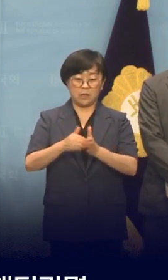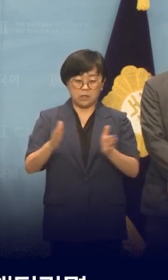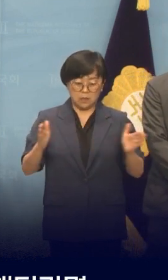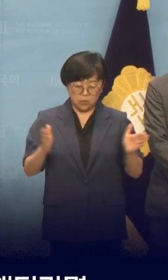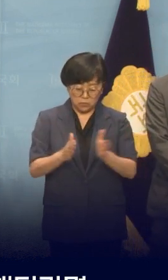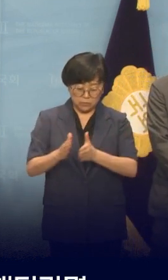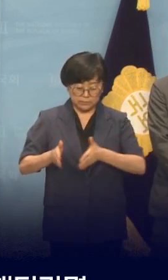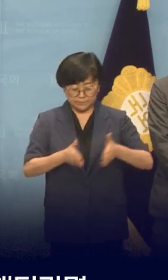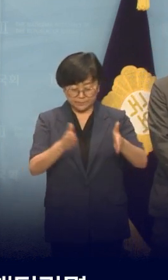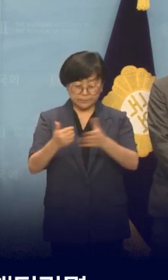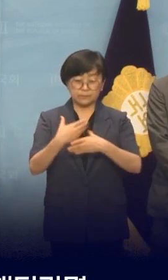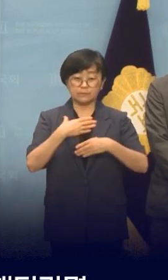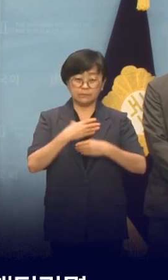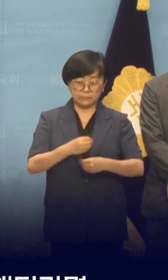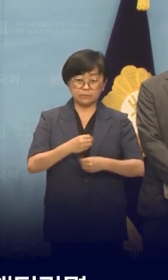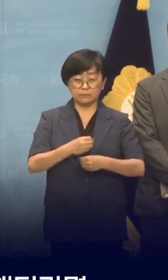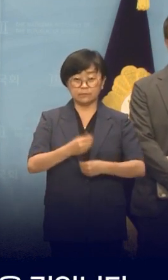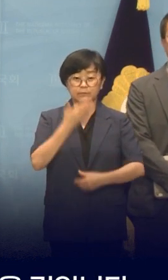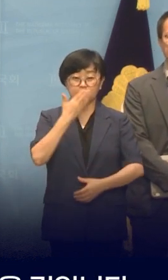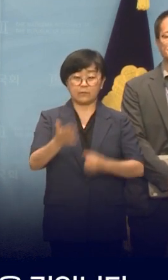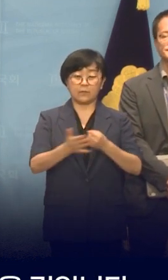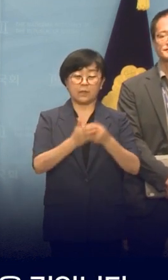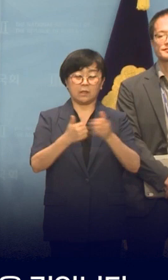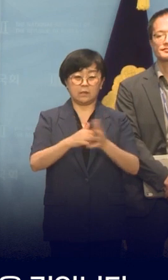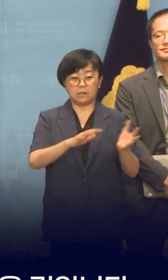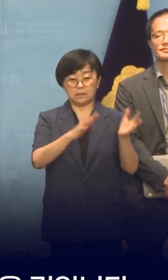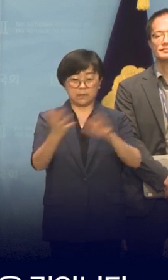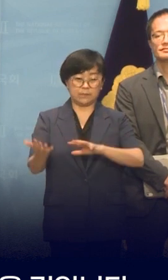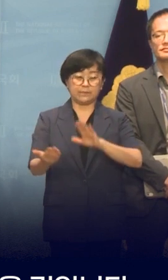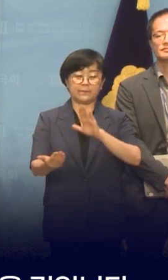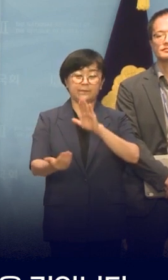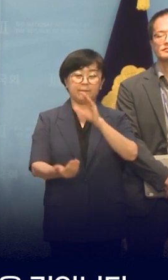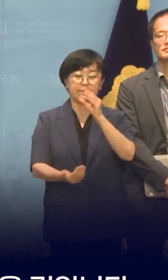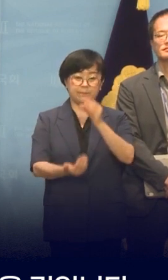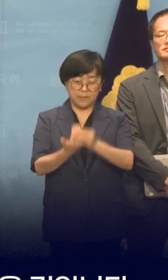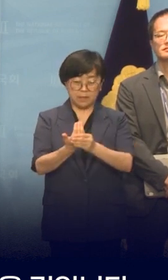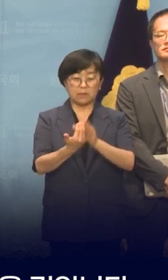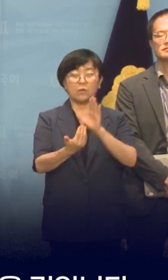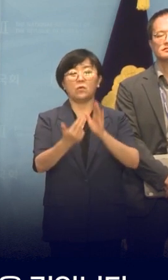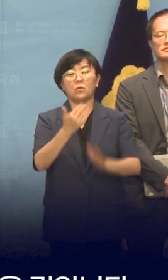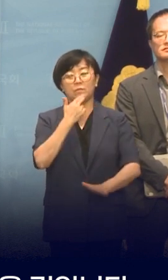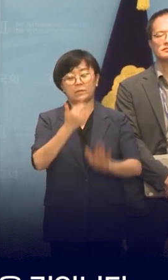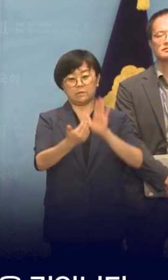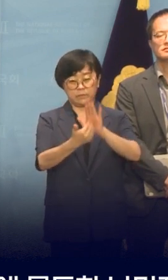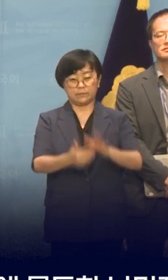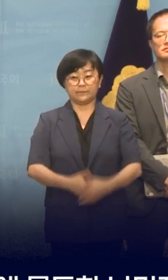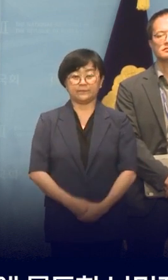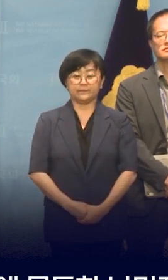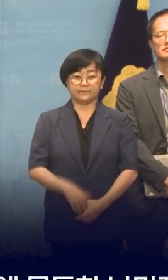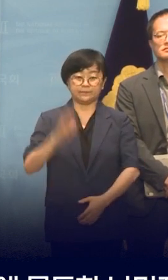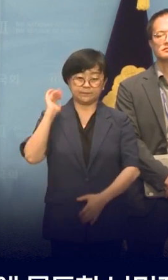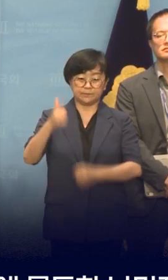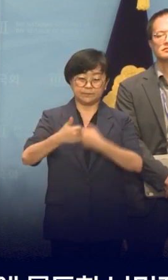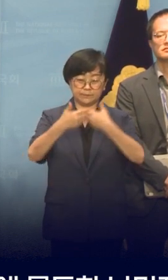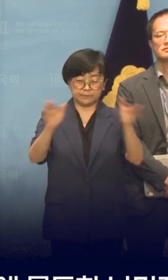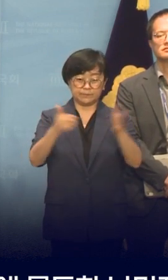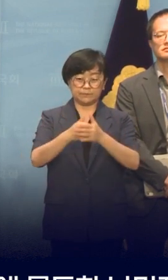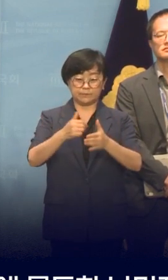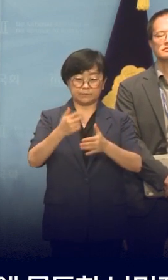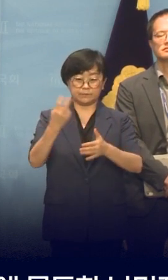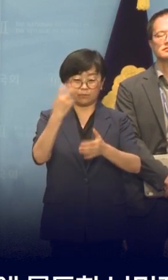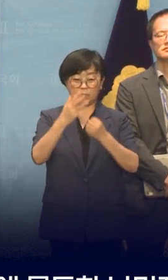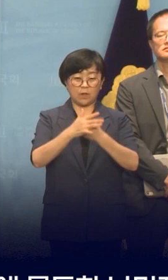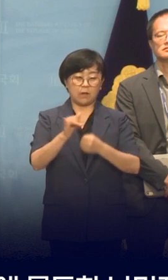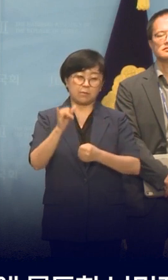안전질서를 유지케 했더라면 비극적인 참사는 일어나지 않았을 것입니다 대통령 칠 경우와